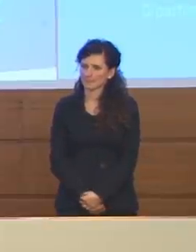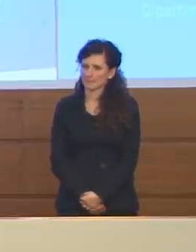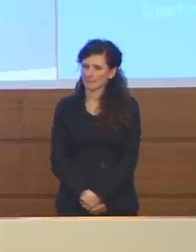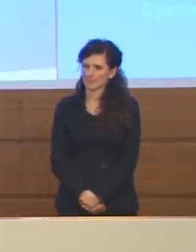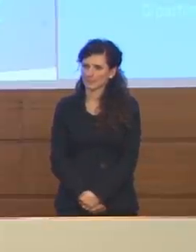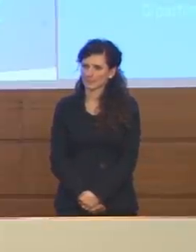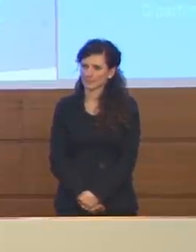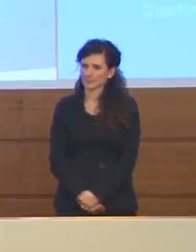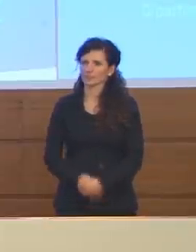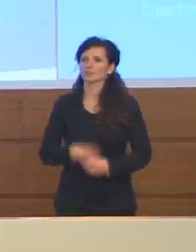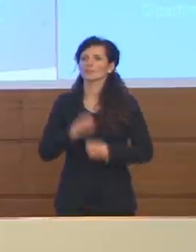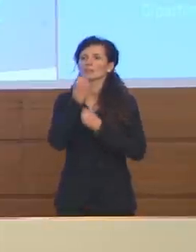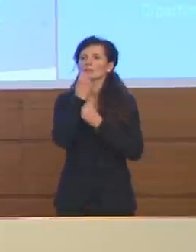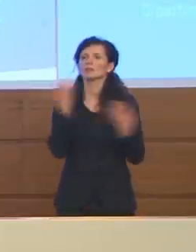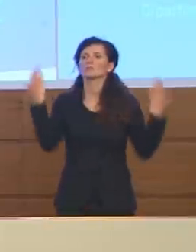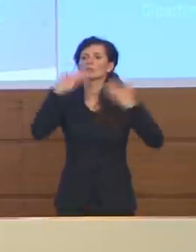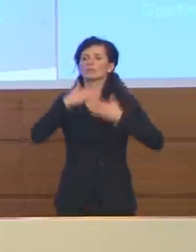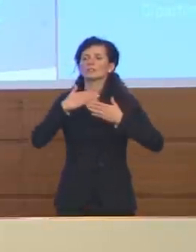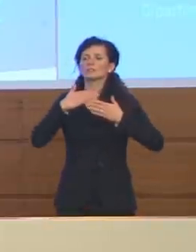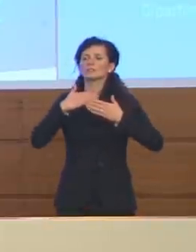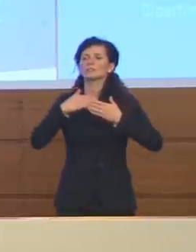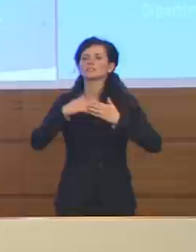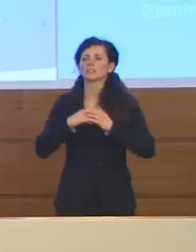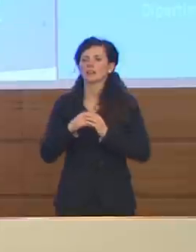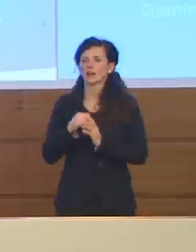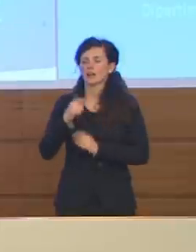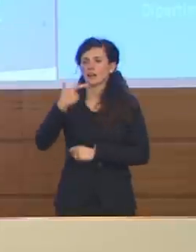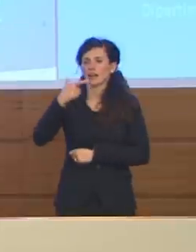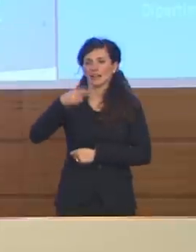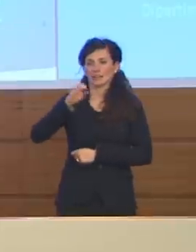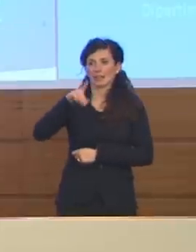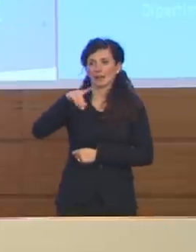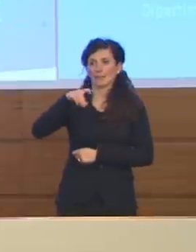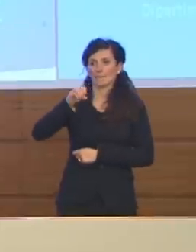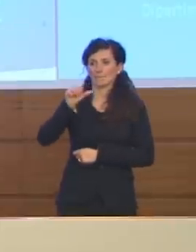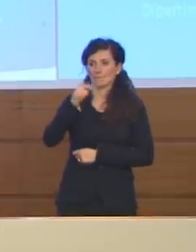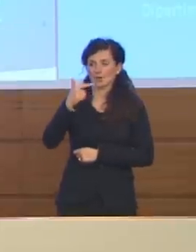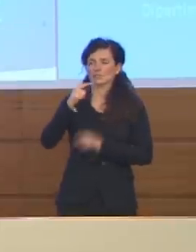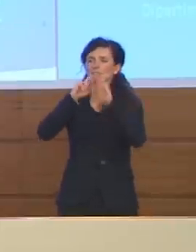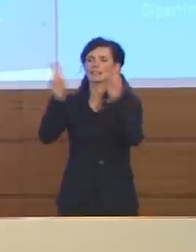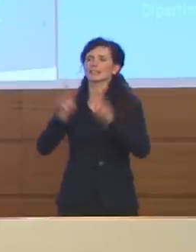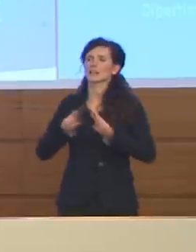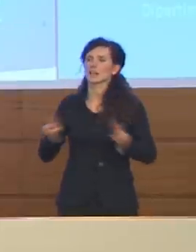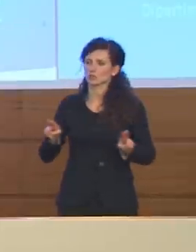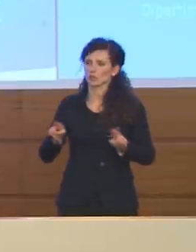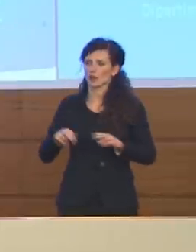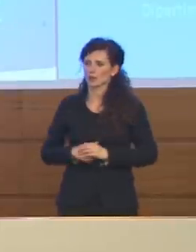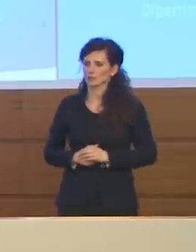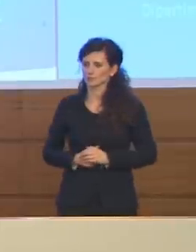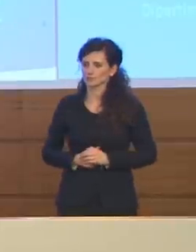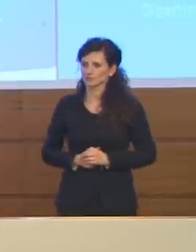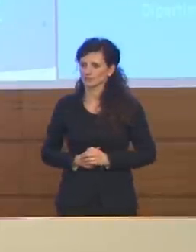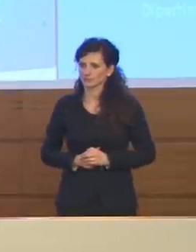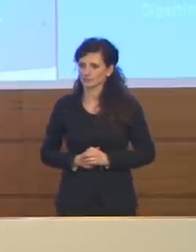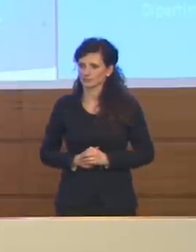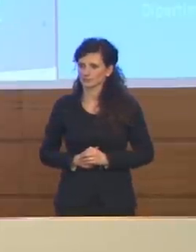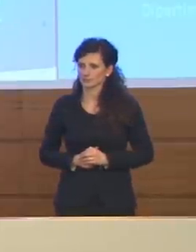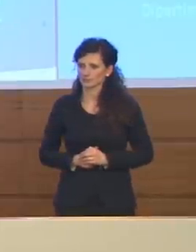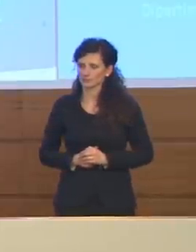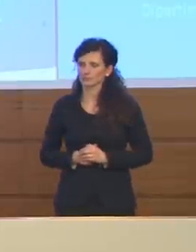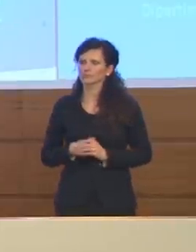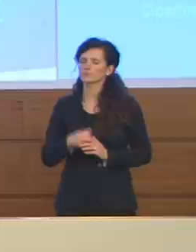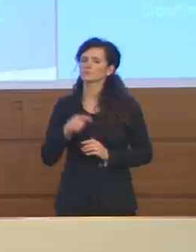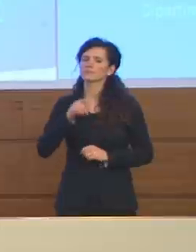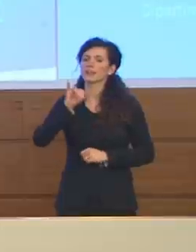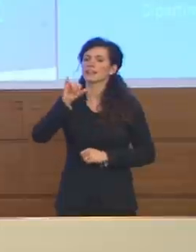buonasera veronica dibenedetto dei posti internazionale secondo i dati dell'istat